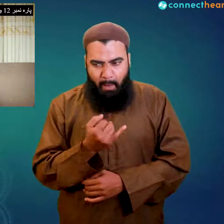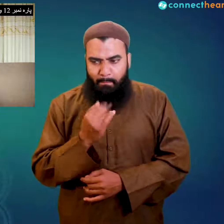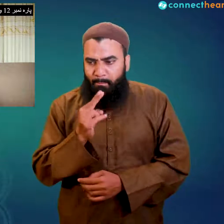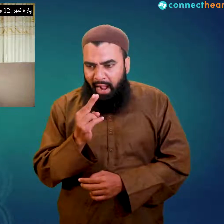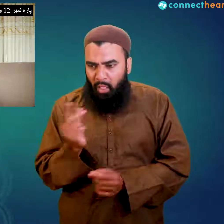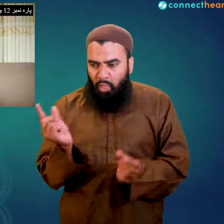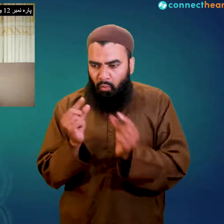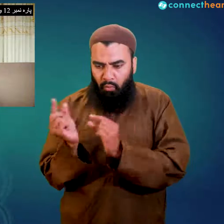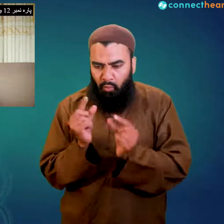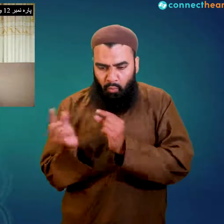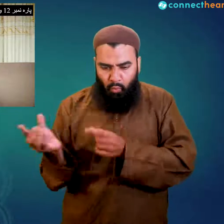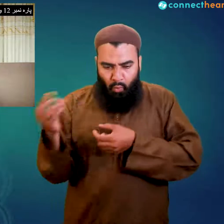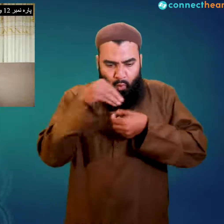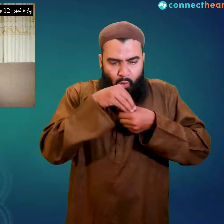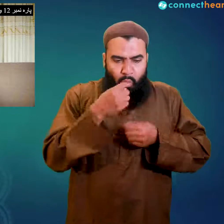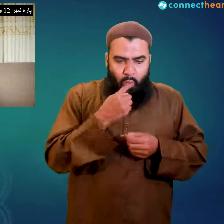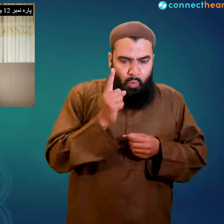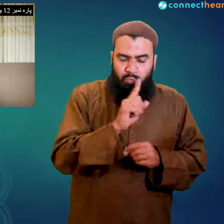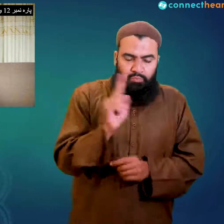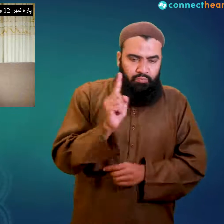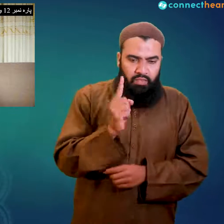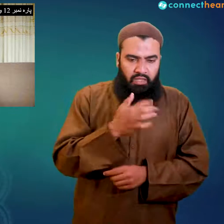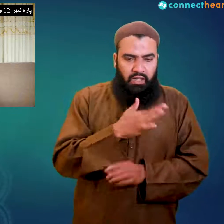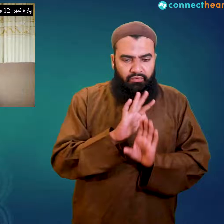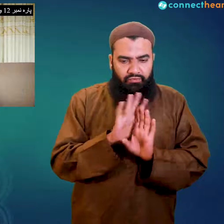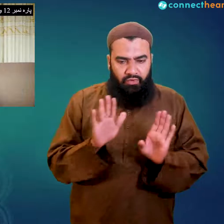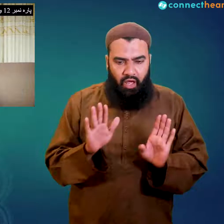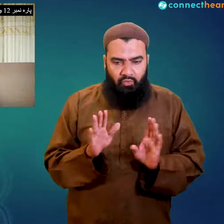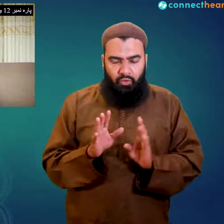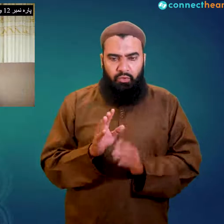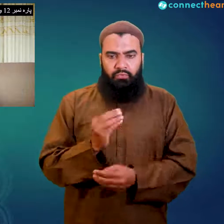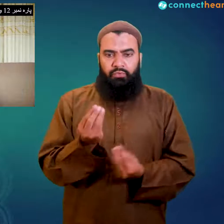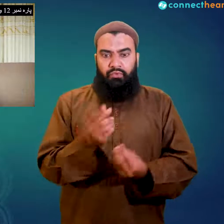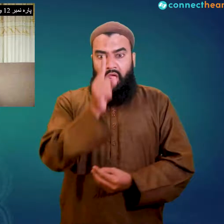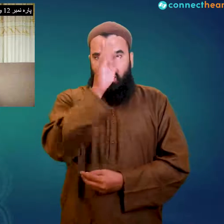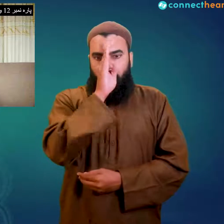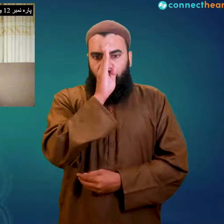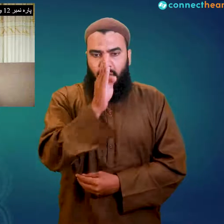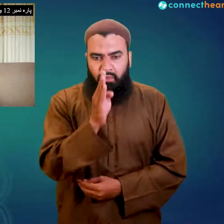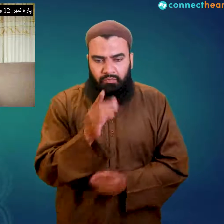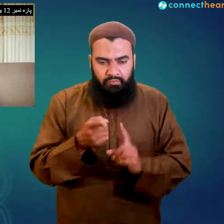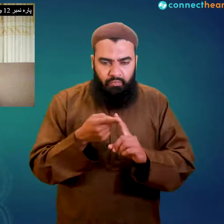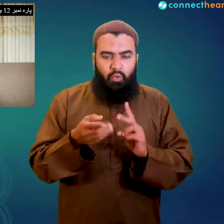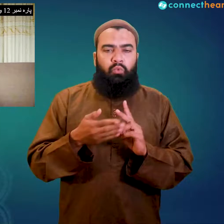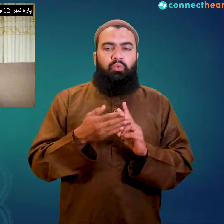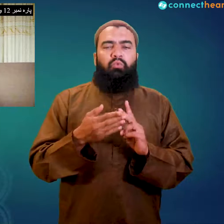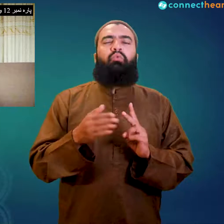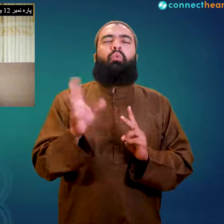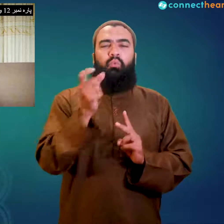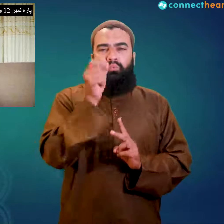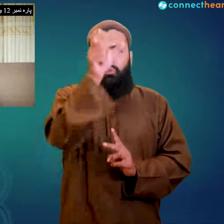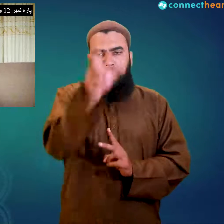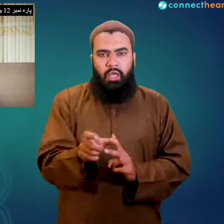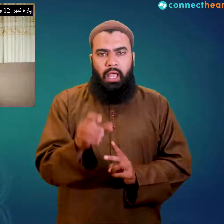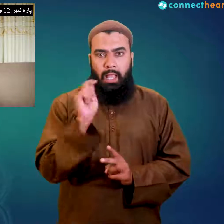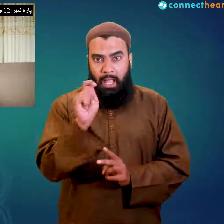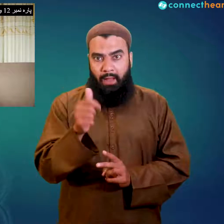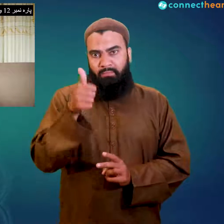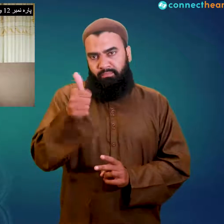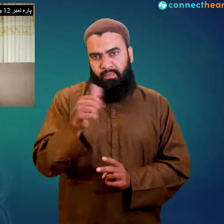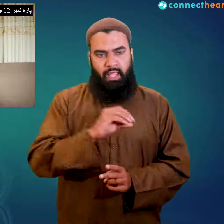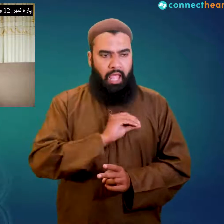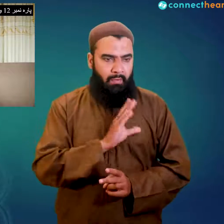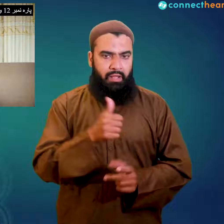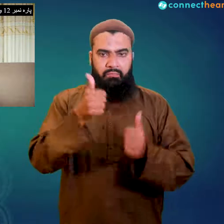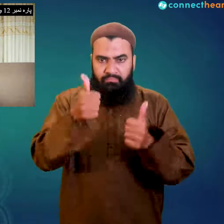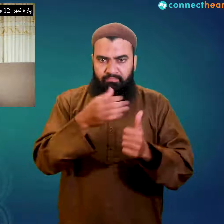نیکی کرتا ہے تو اس کی برائی ختم ہو جاتی ہے۔ اور مفسرین نے اس بات پر اتفاق کیا ہے کہ اس سے مراد برائیاں جو